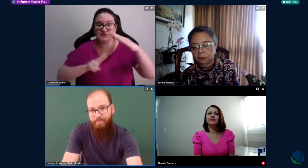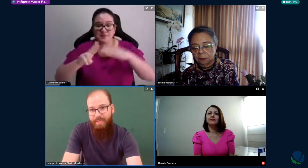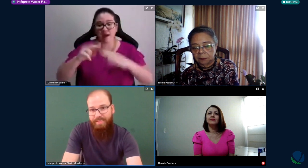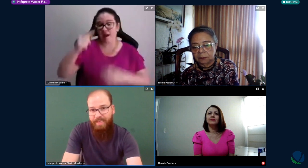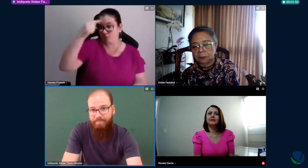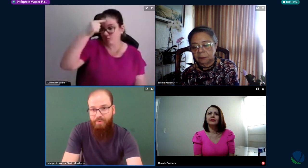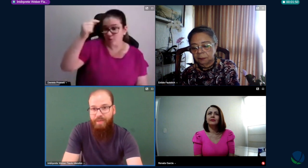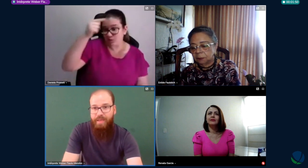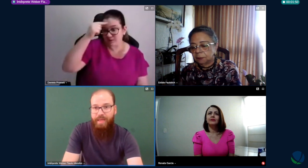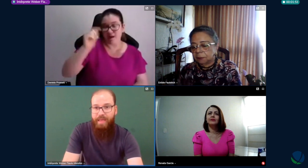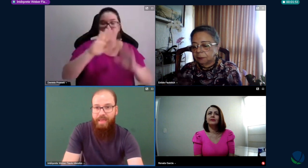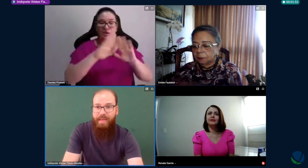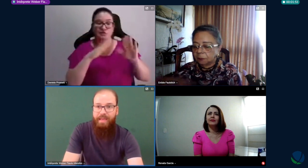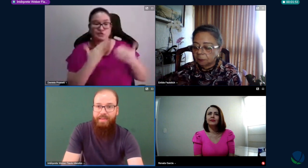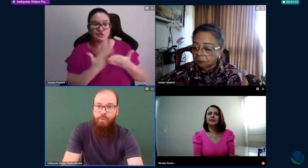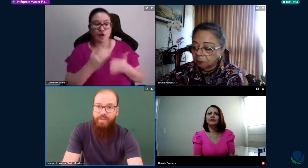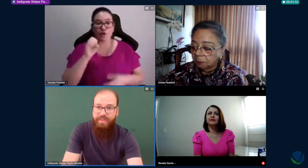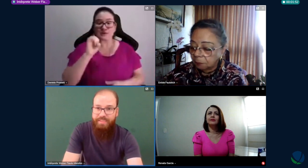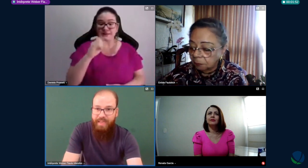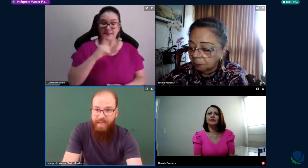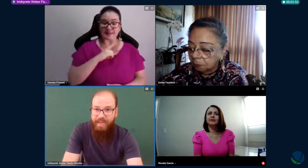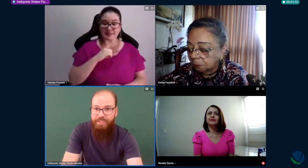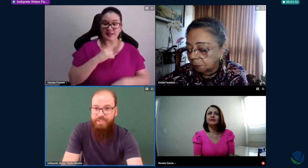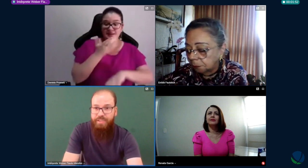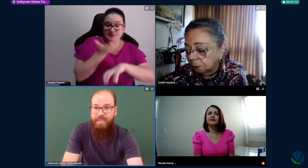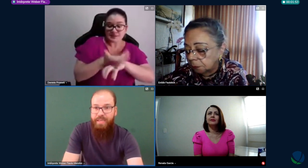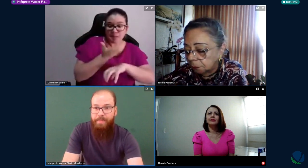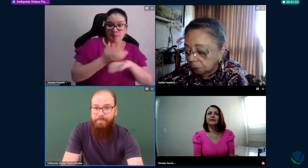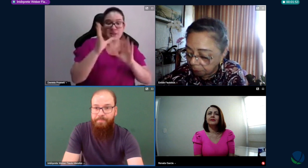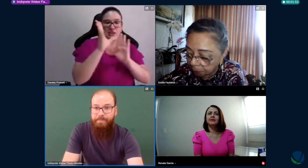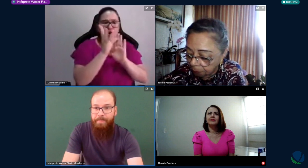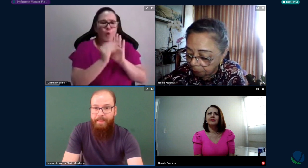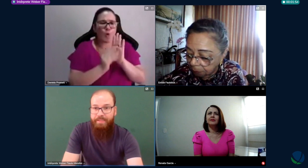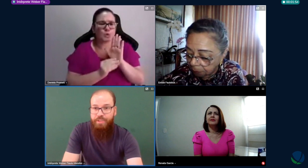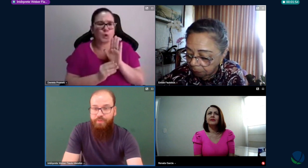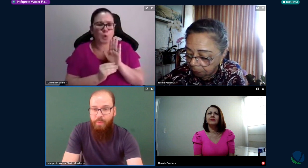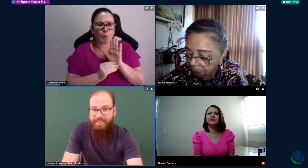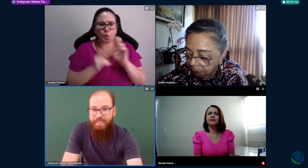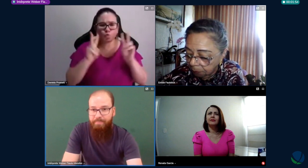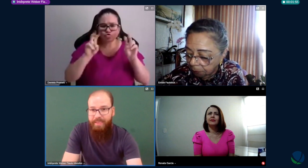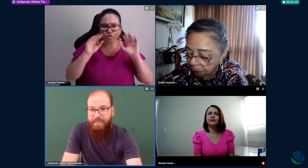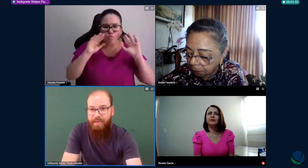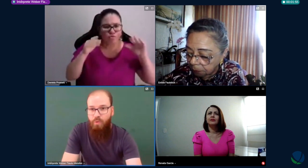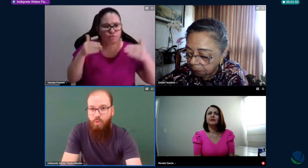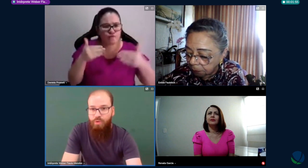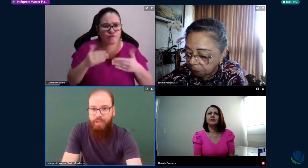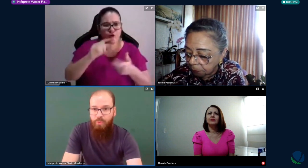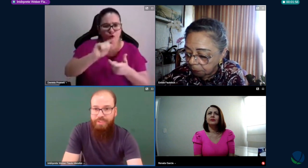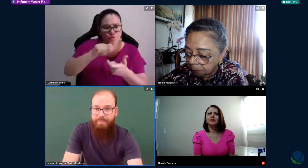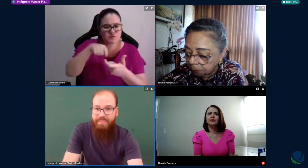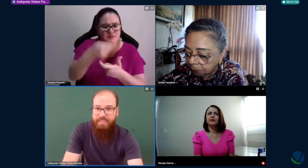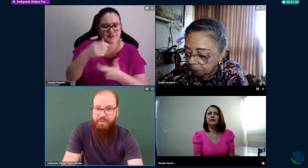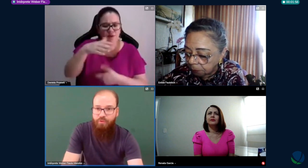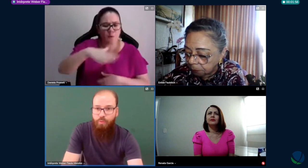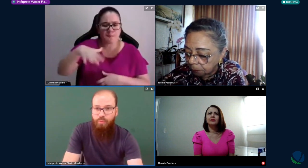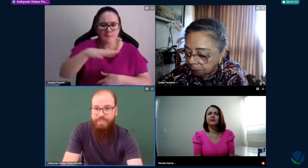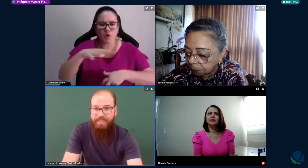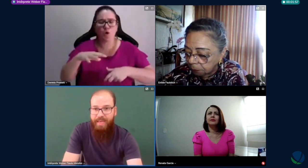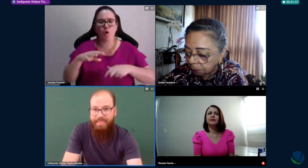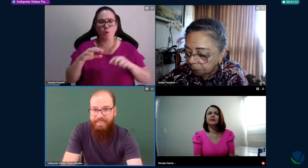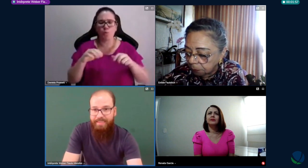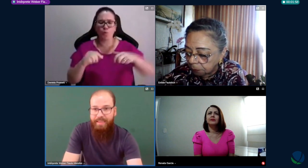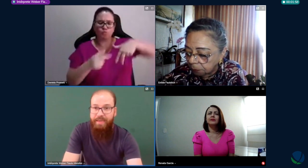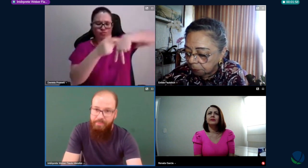muito, que, por exemplo, na universidade, se tiver uma disciplina com conteúdo específico,